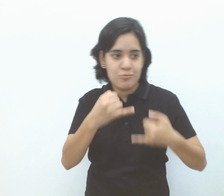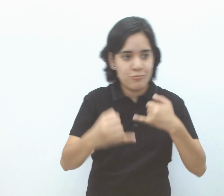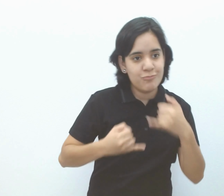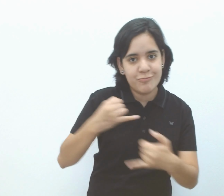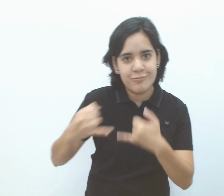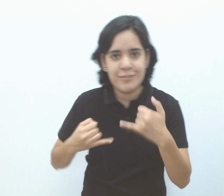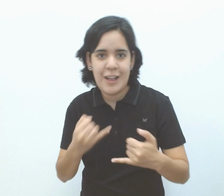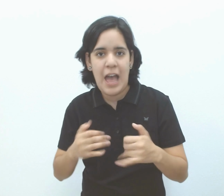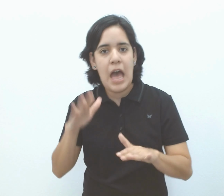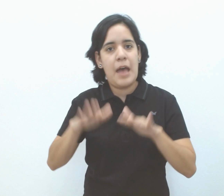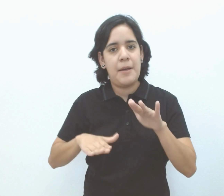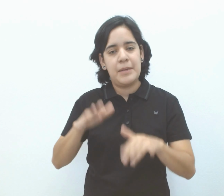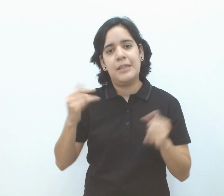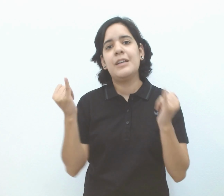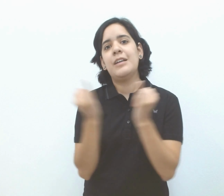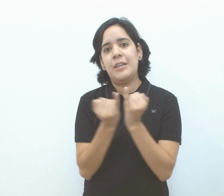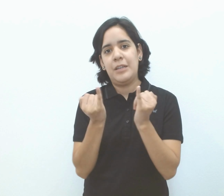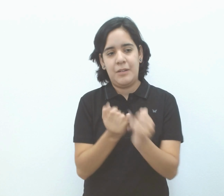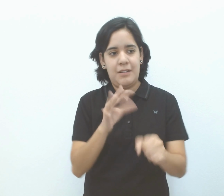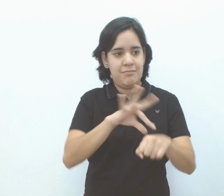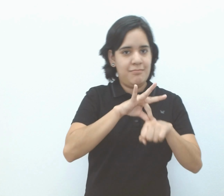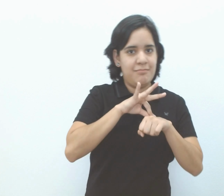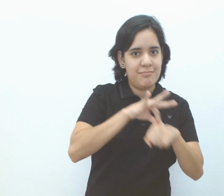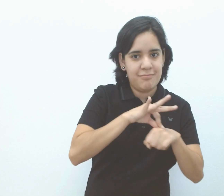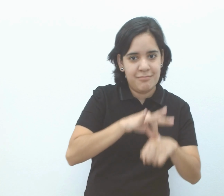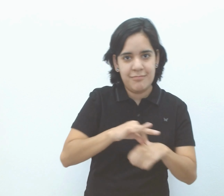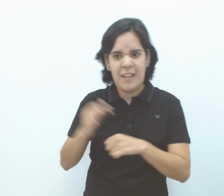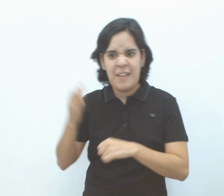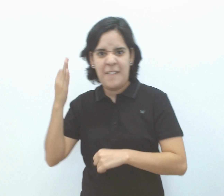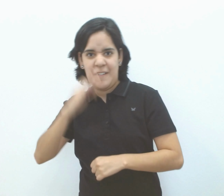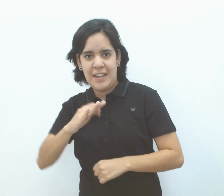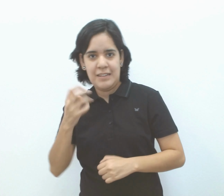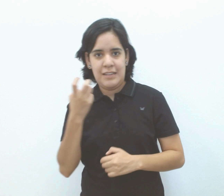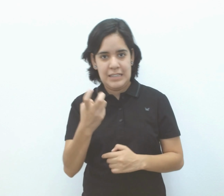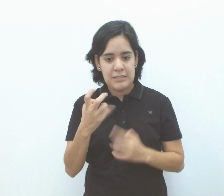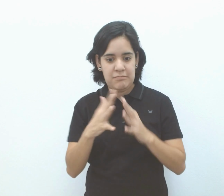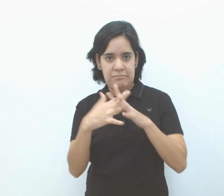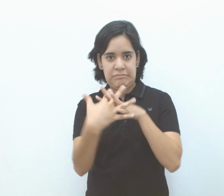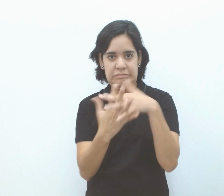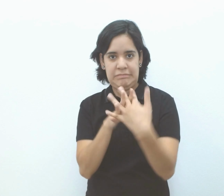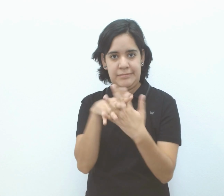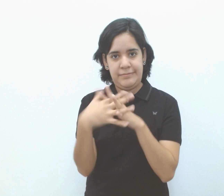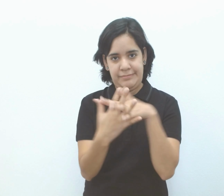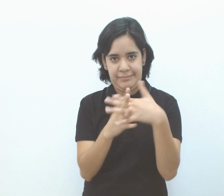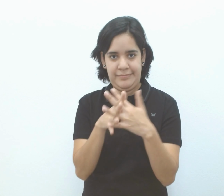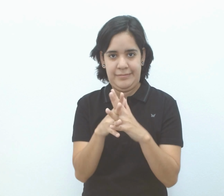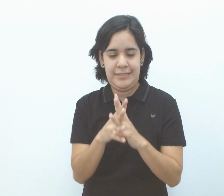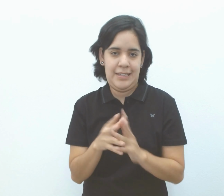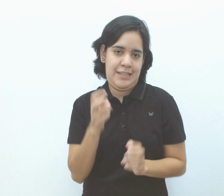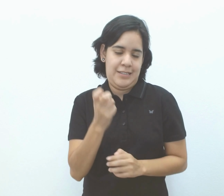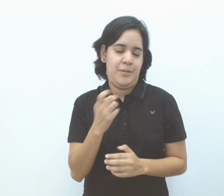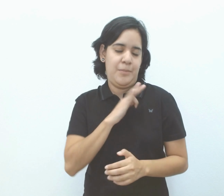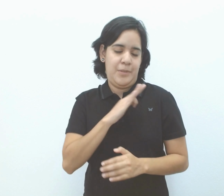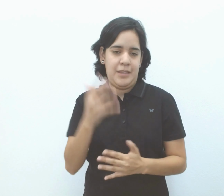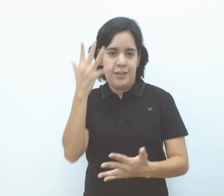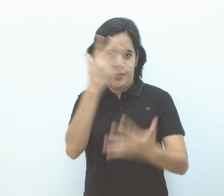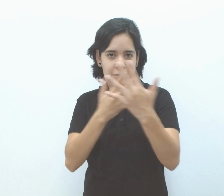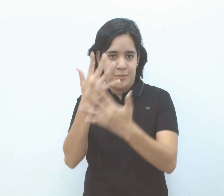juego. Y creo que la línea tiene que ser muy en desarrollo y muy cuidada, porque algo que buscamos mucho proteger en Integra con los niños es